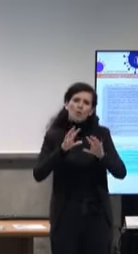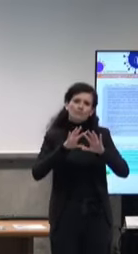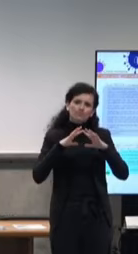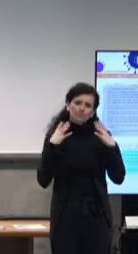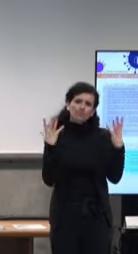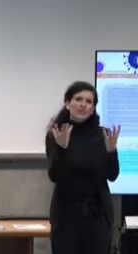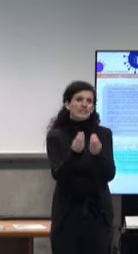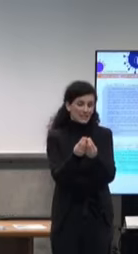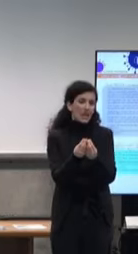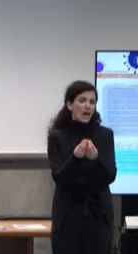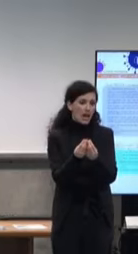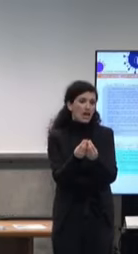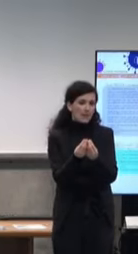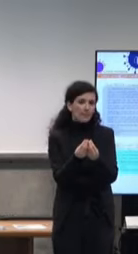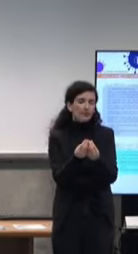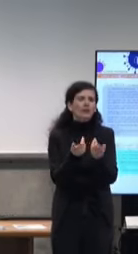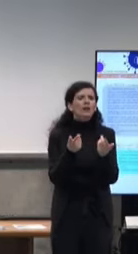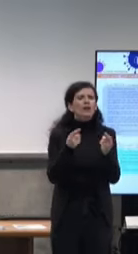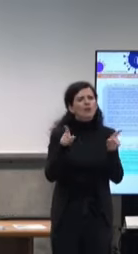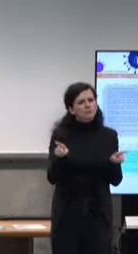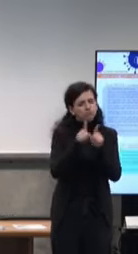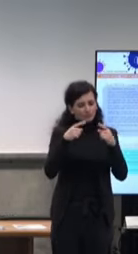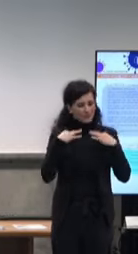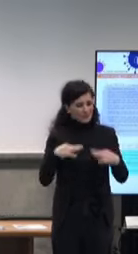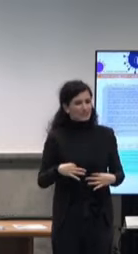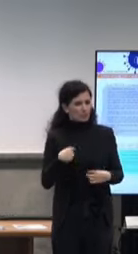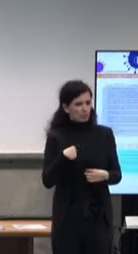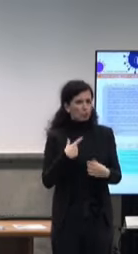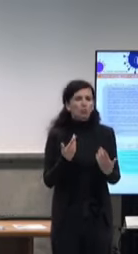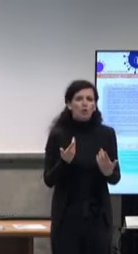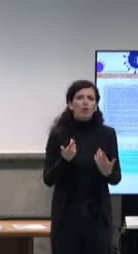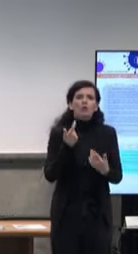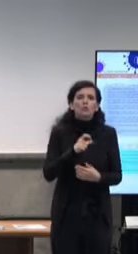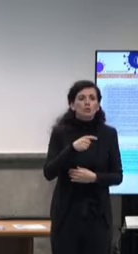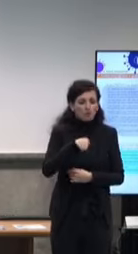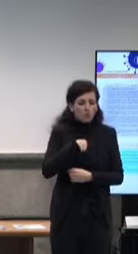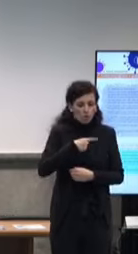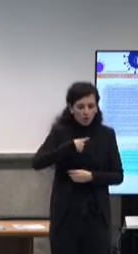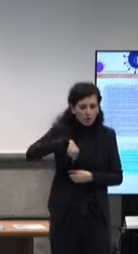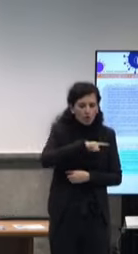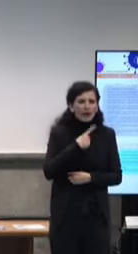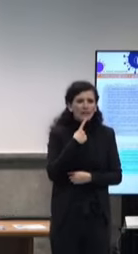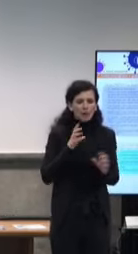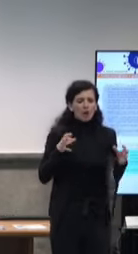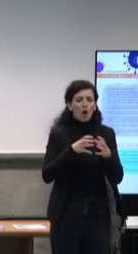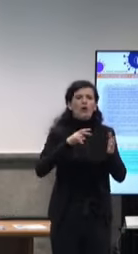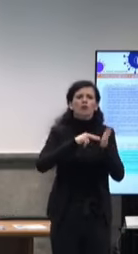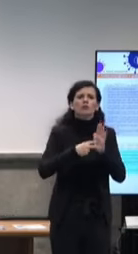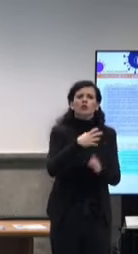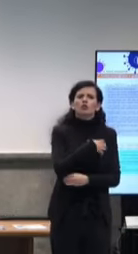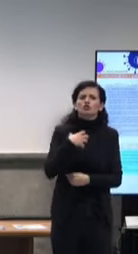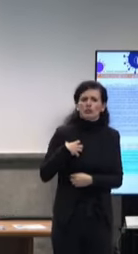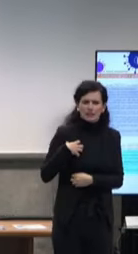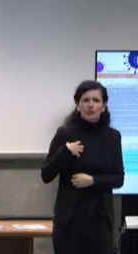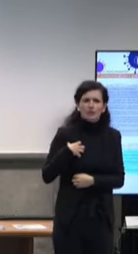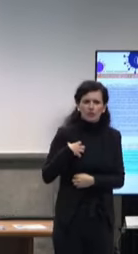anche all'istituto che per motivi istituzionali lo ribadisco noi siamo l'organo tecnico scientifico del servizio internazionale quindi